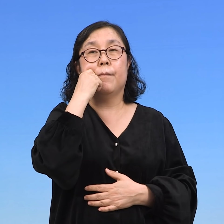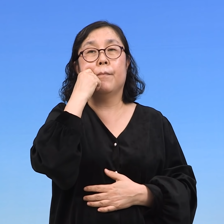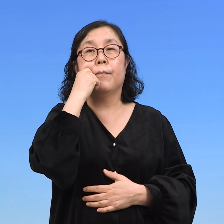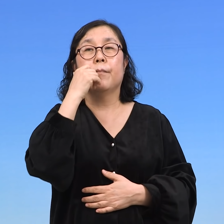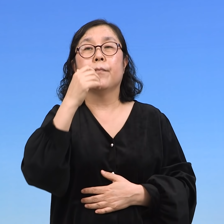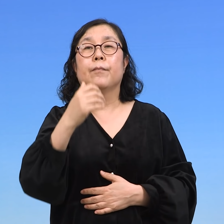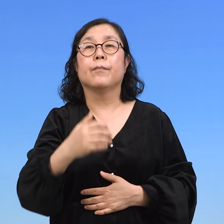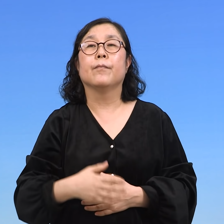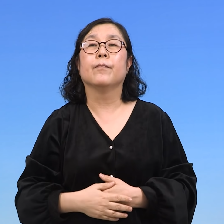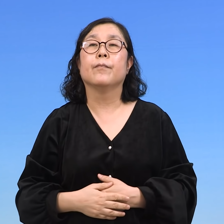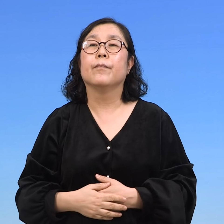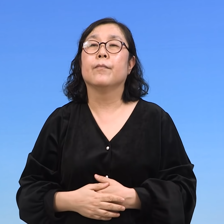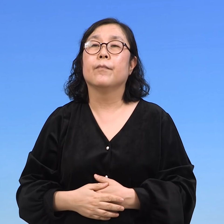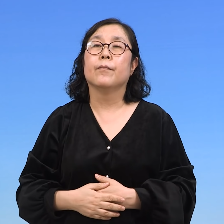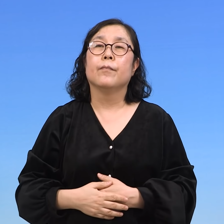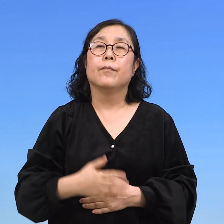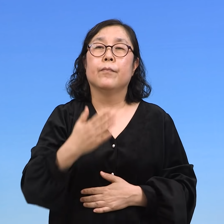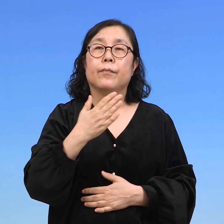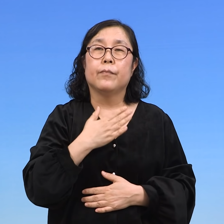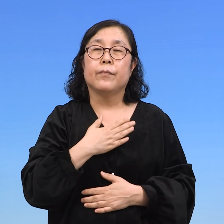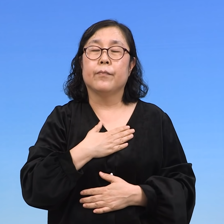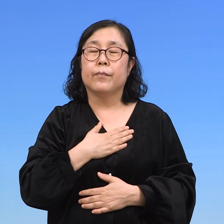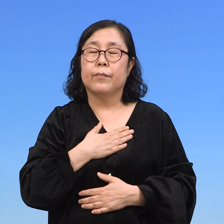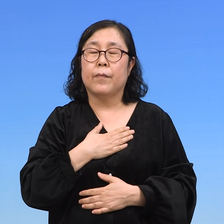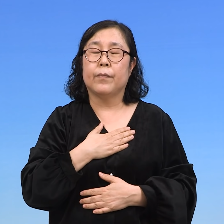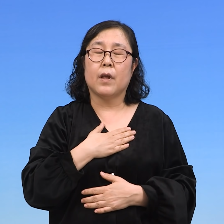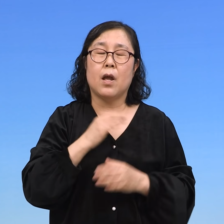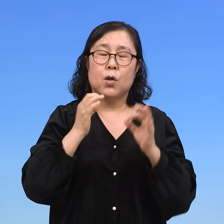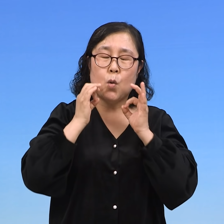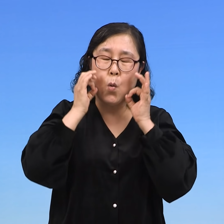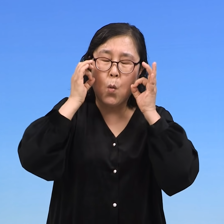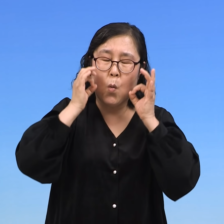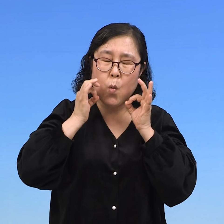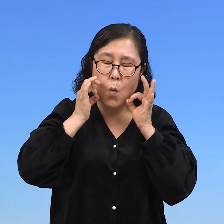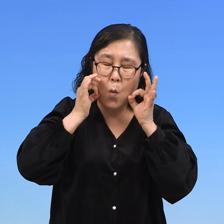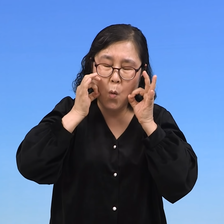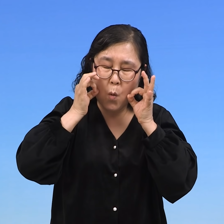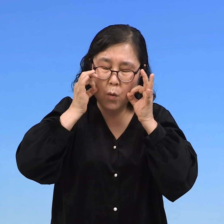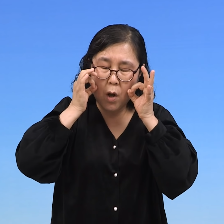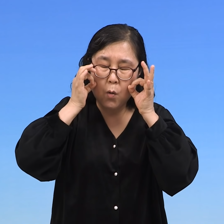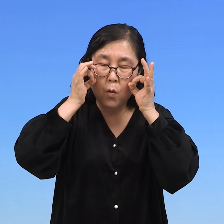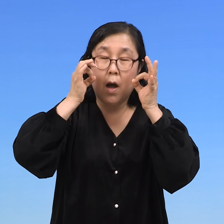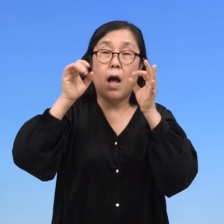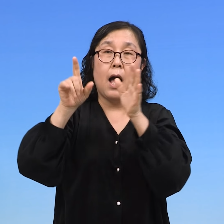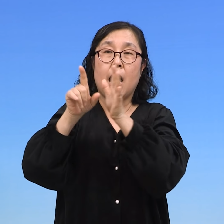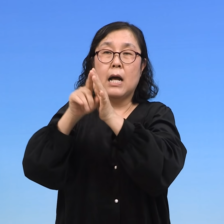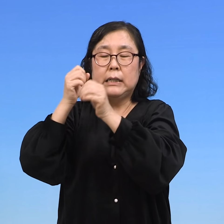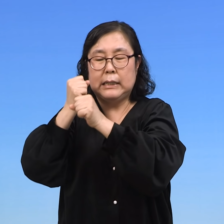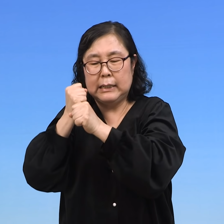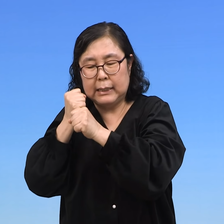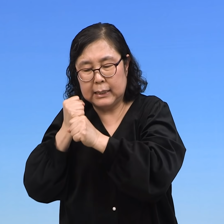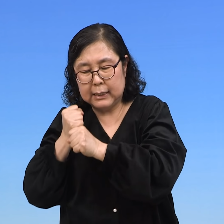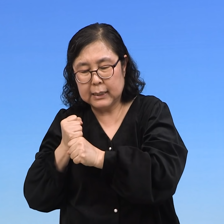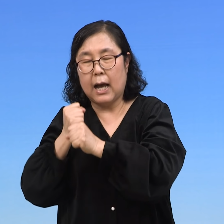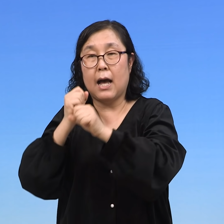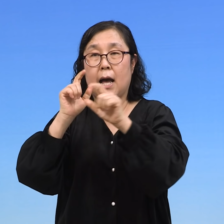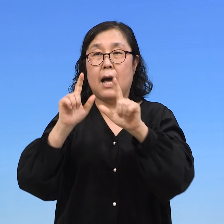노력과 의지가 아니 나의 노력과